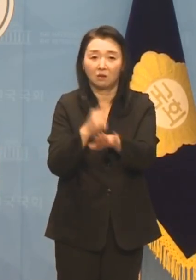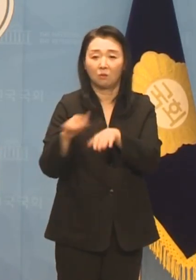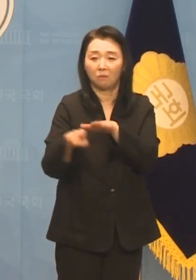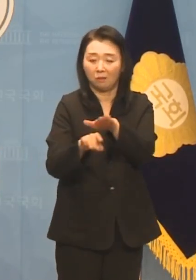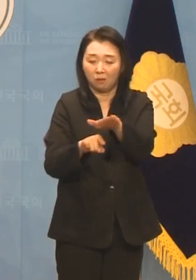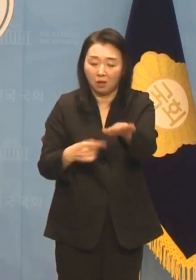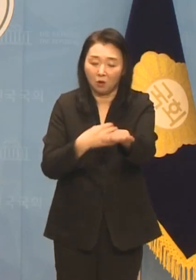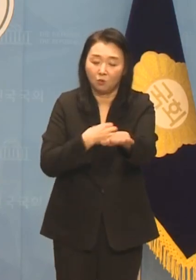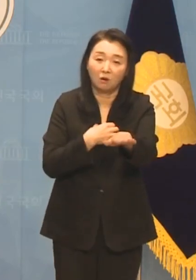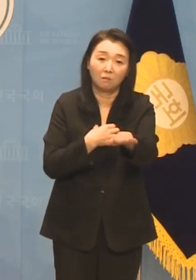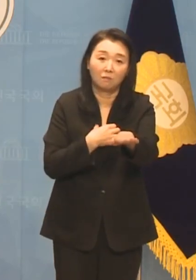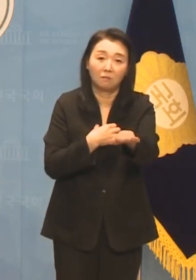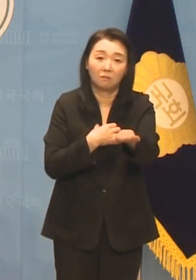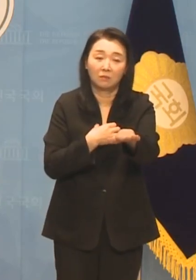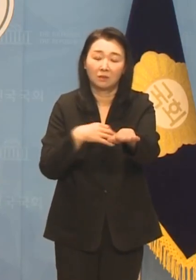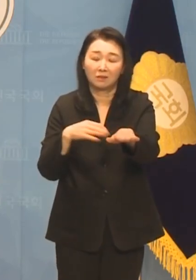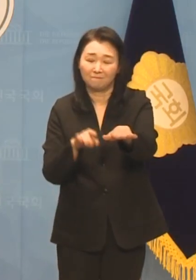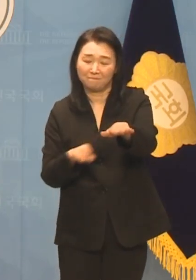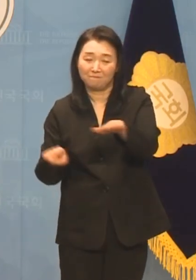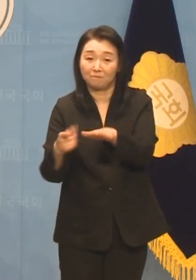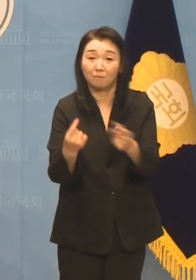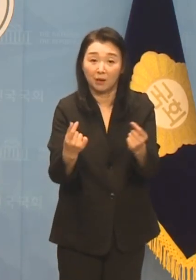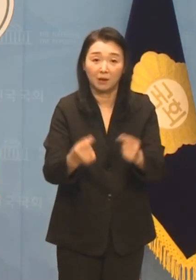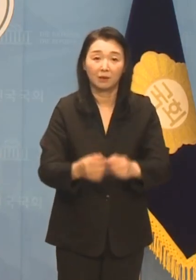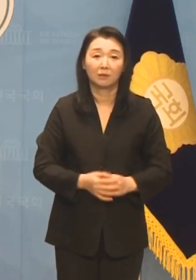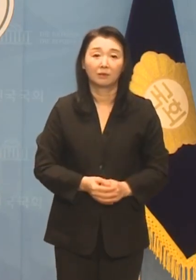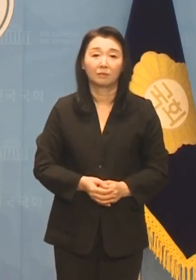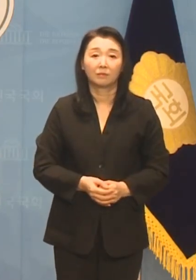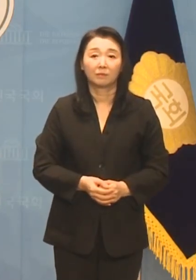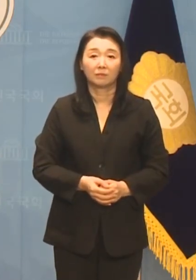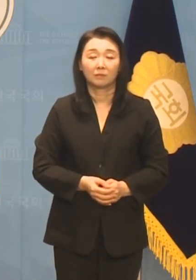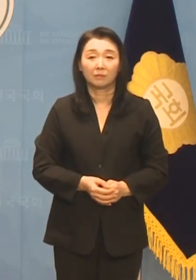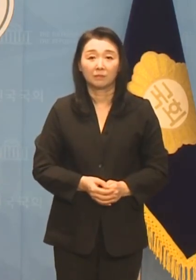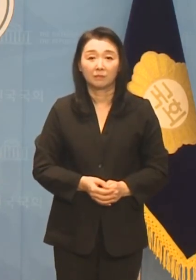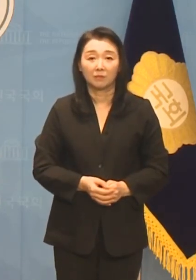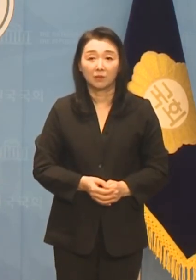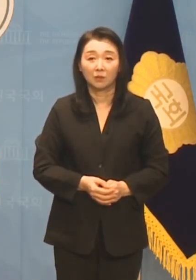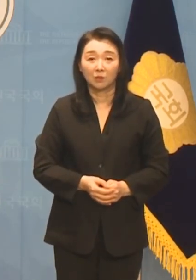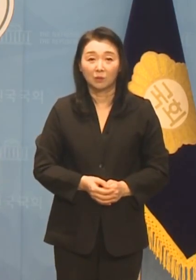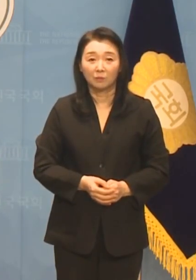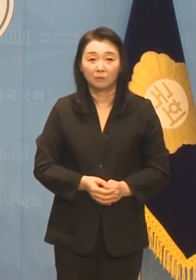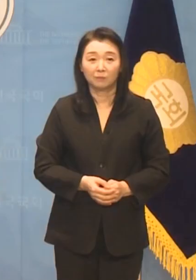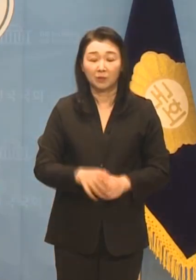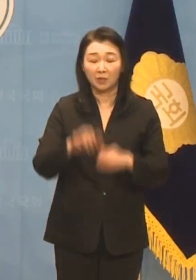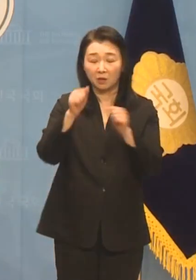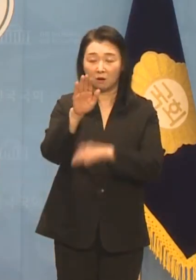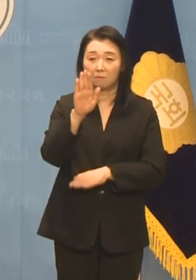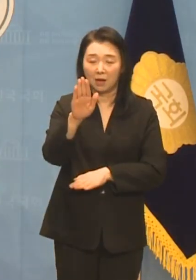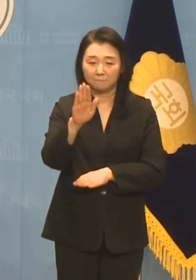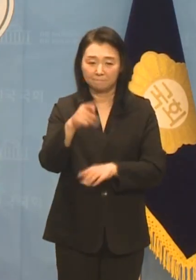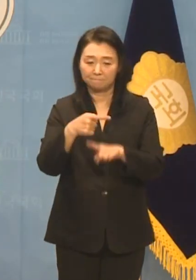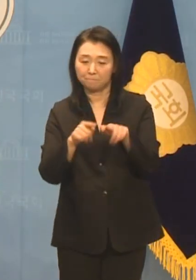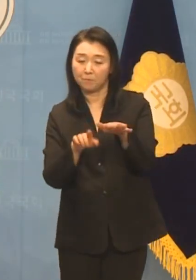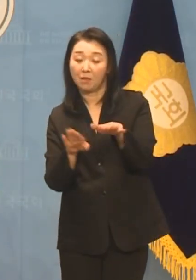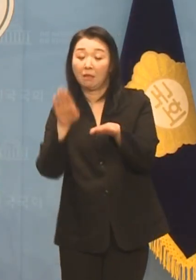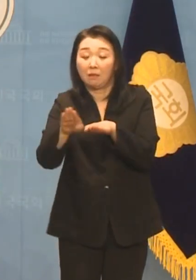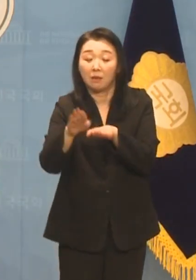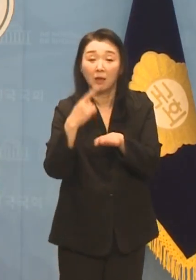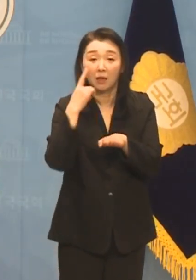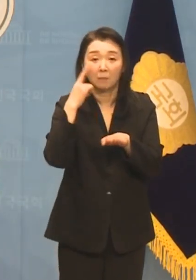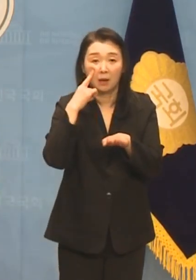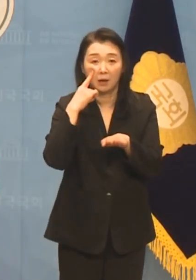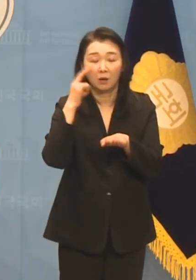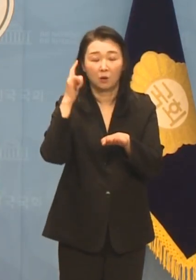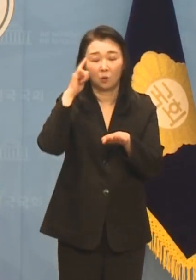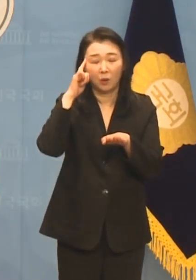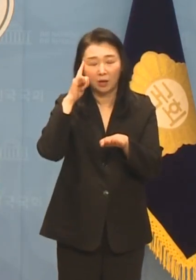위험에 노출되는 추격자가 되지만 반 걸음이라도 앞서면 무한한 기회를 누리는